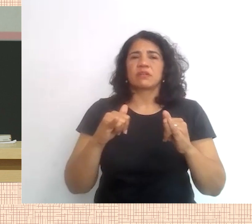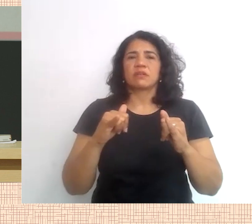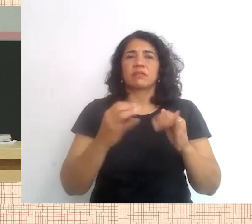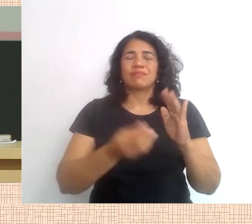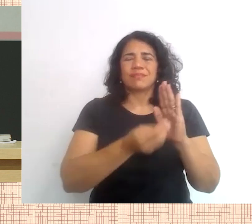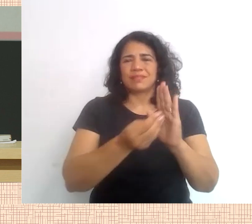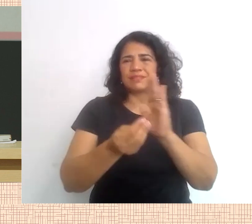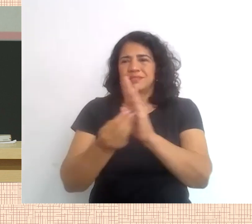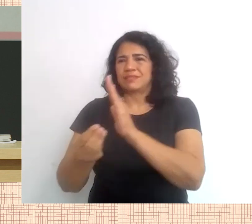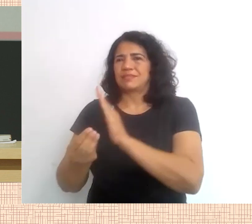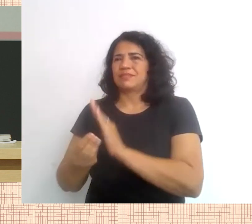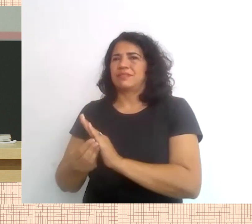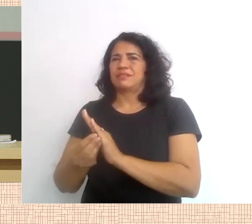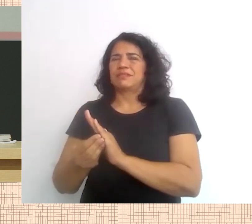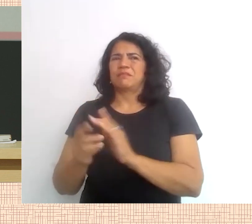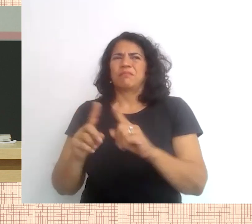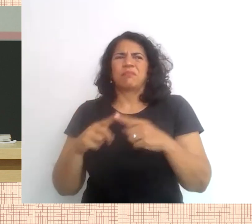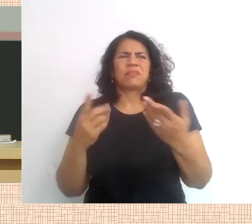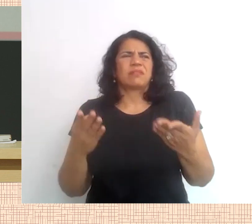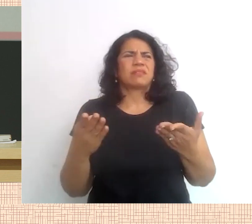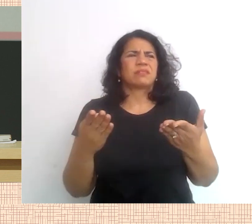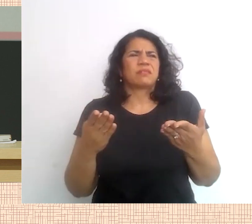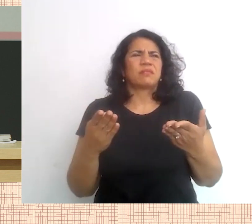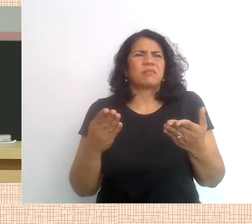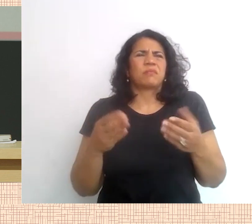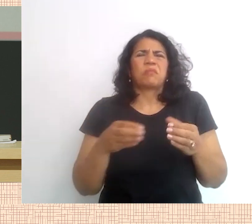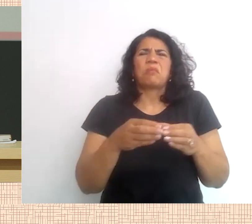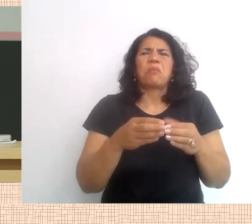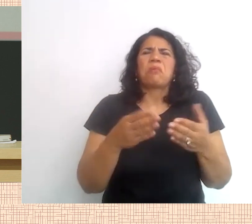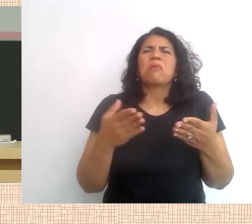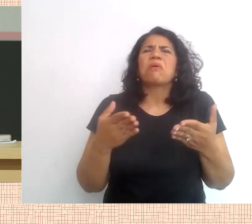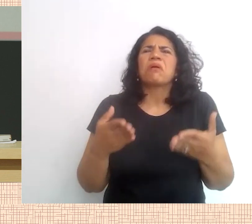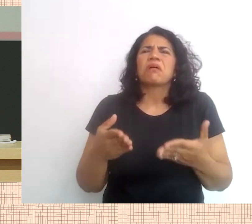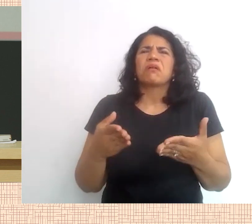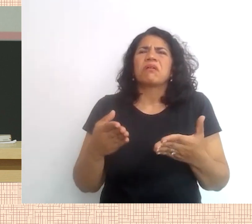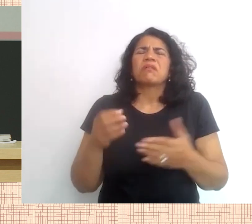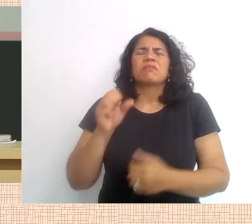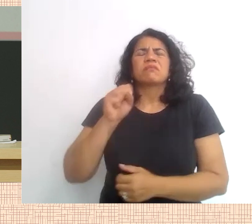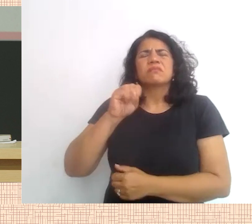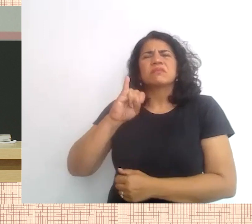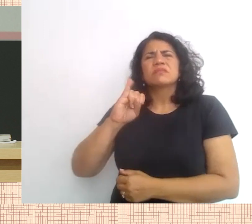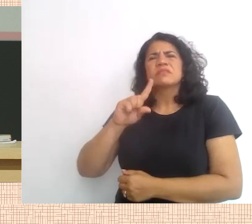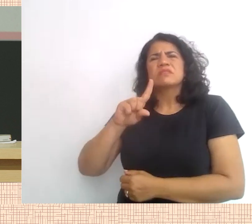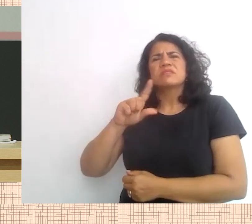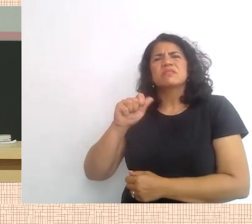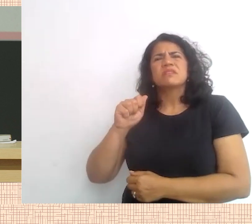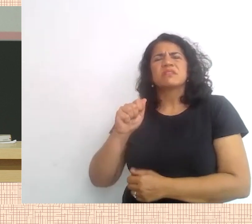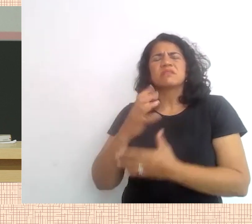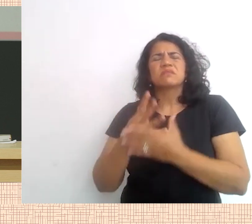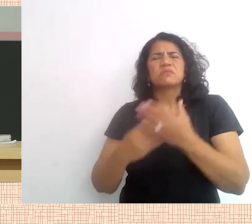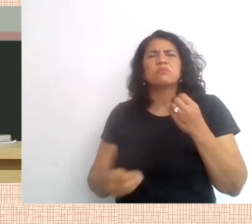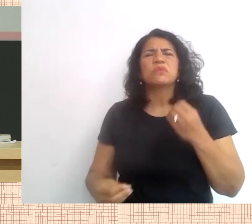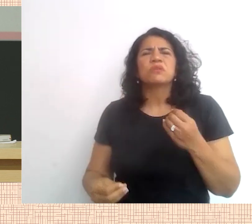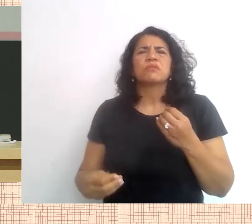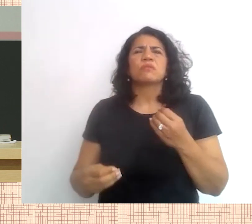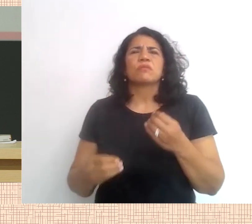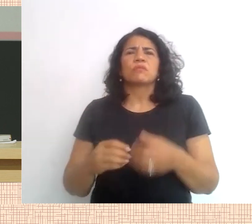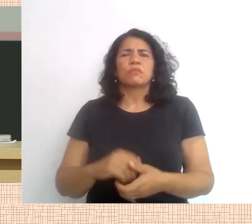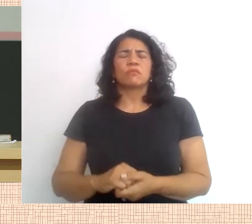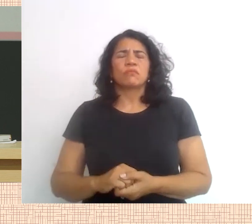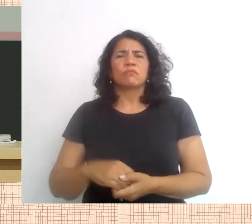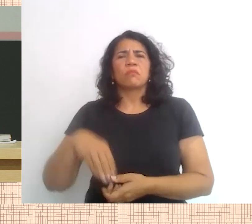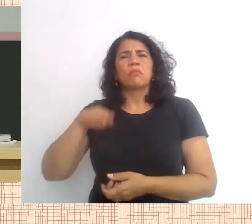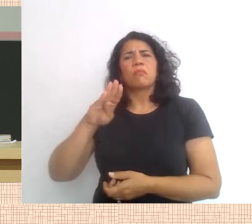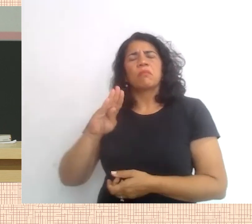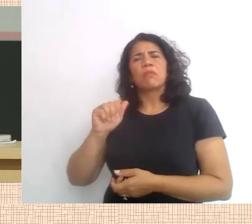Cadê Barnabé? Cadê outros? Irmãos, Paulo só podia contar naquele momento com Timóteo.